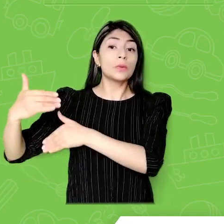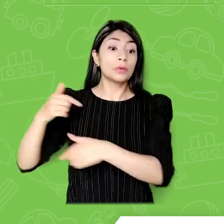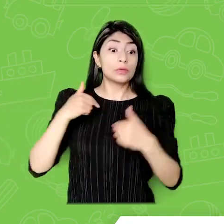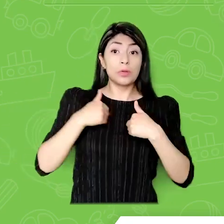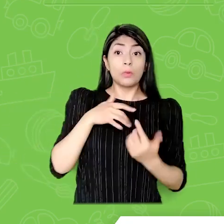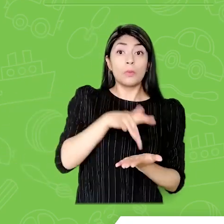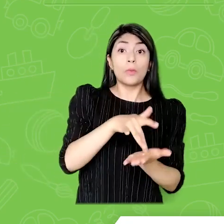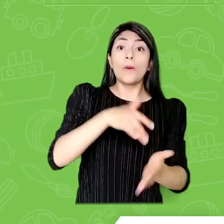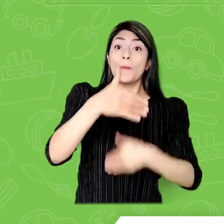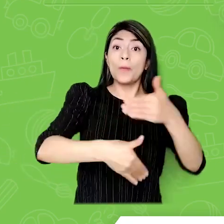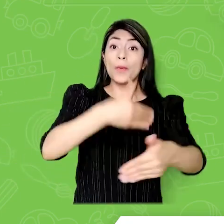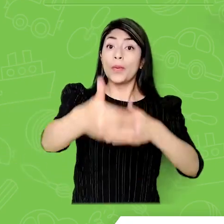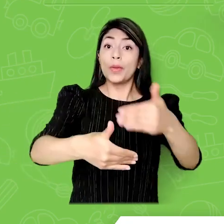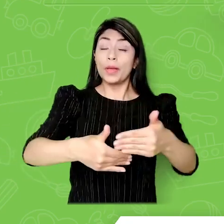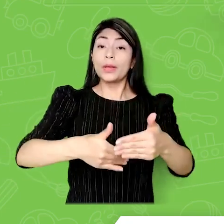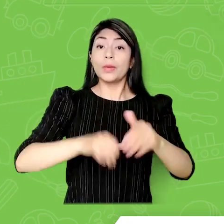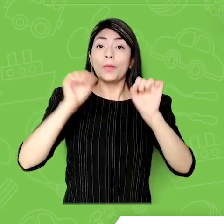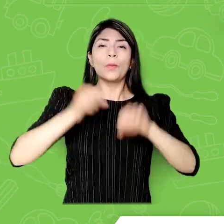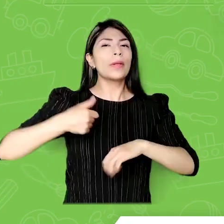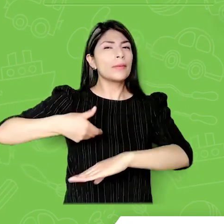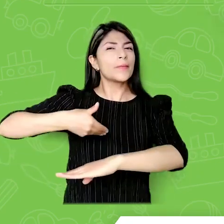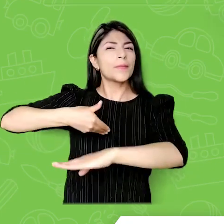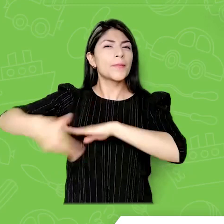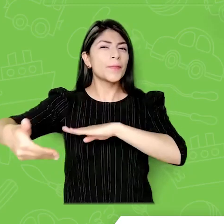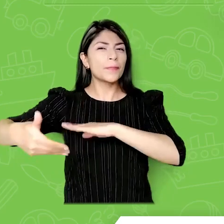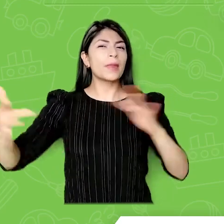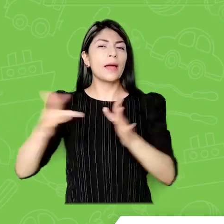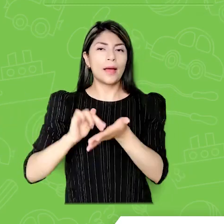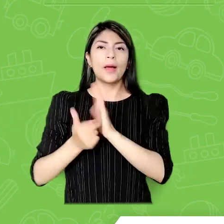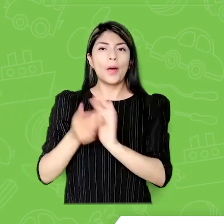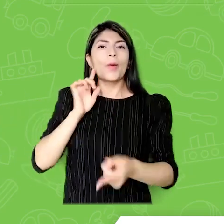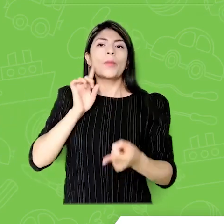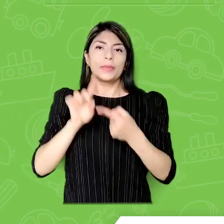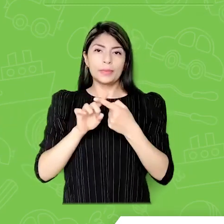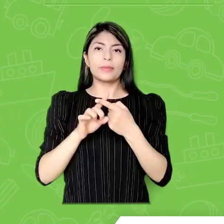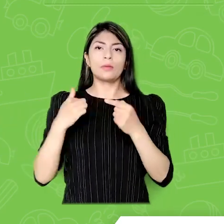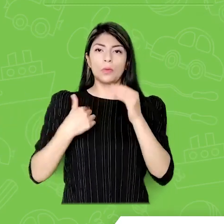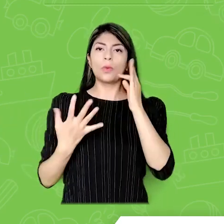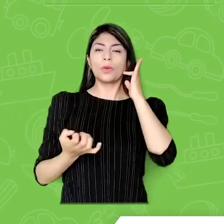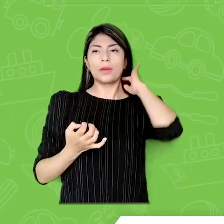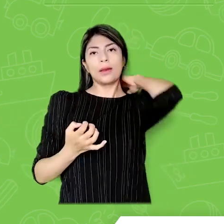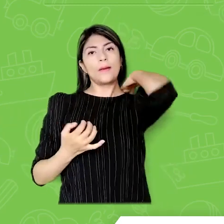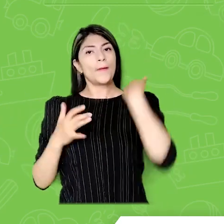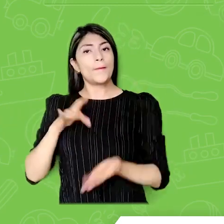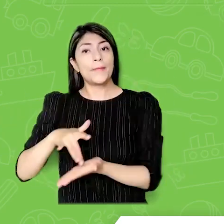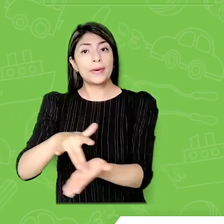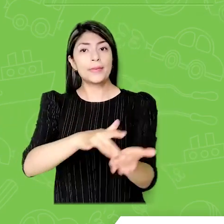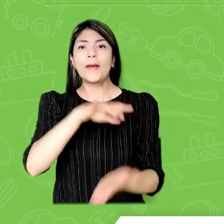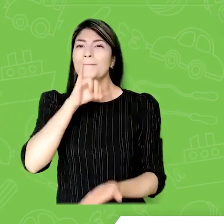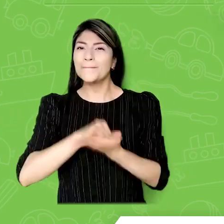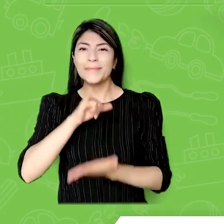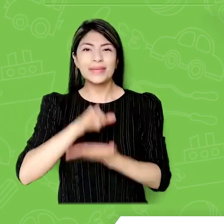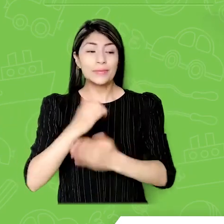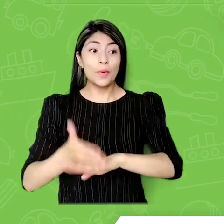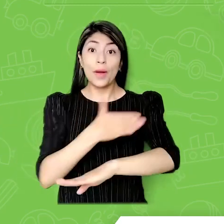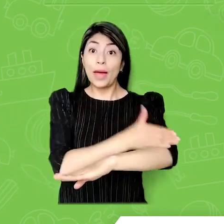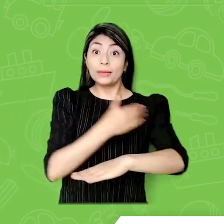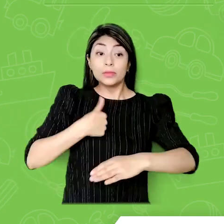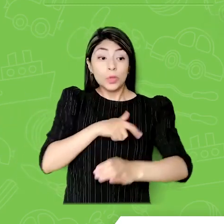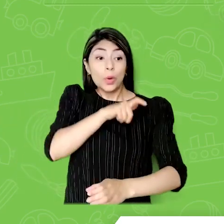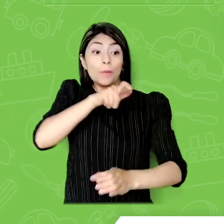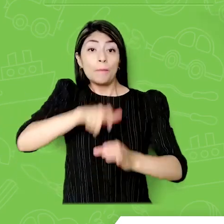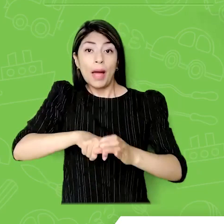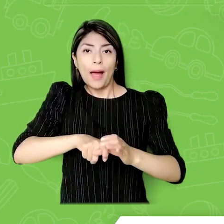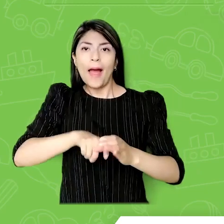les exigirán como requisitos para el cargo al que concursan, los mismos que se encontraban vigentes al momento de su